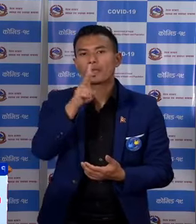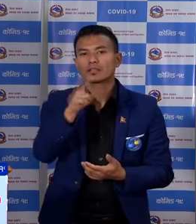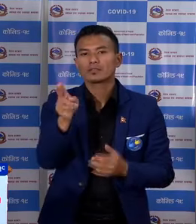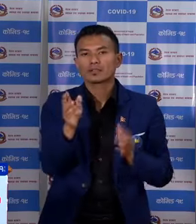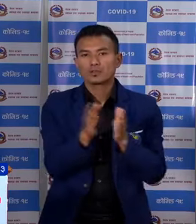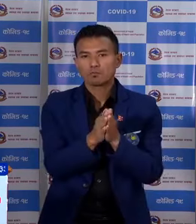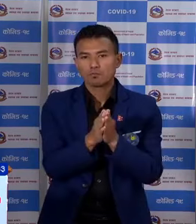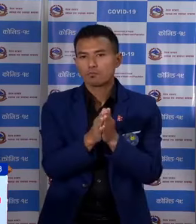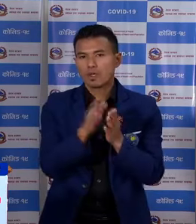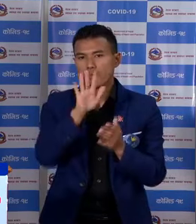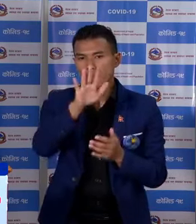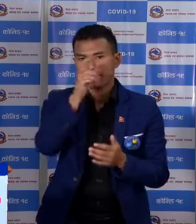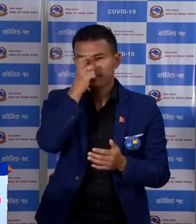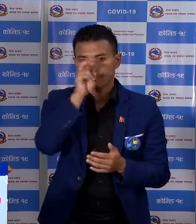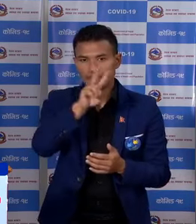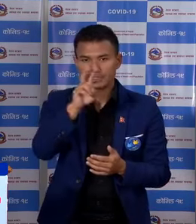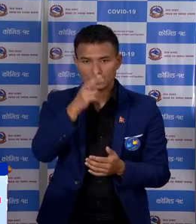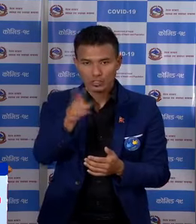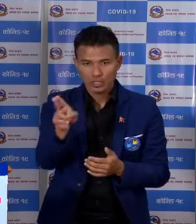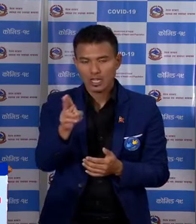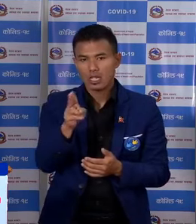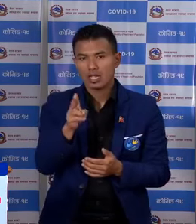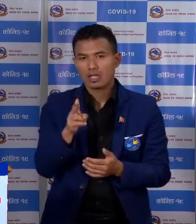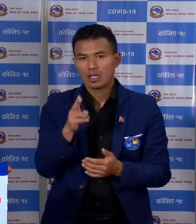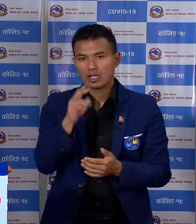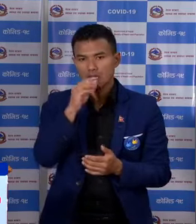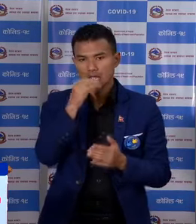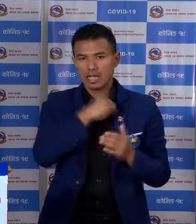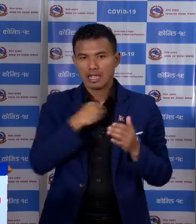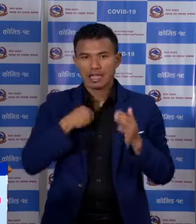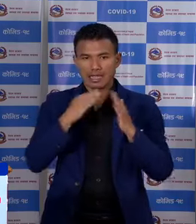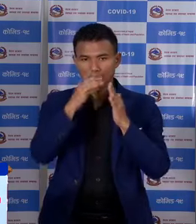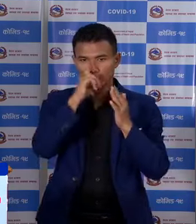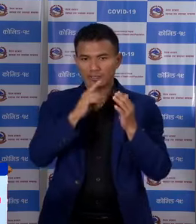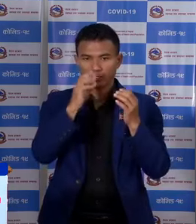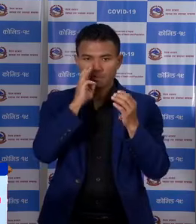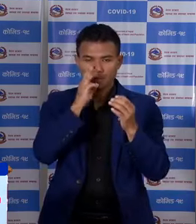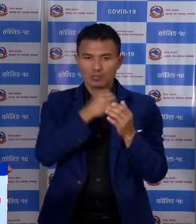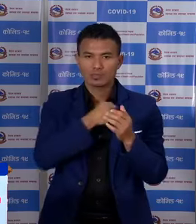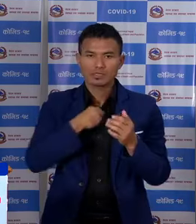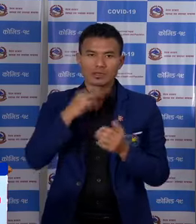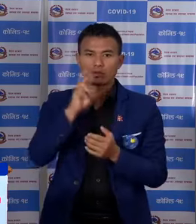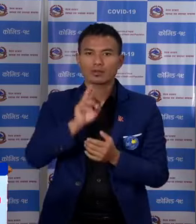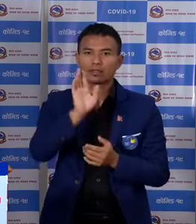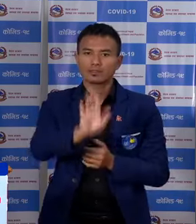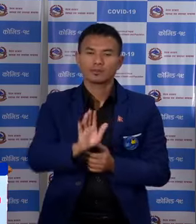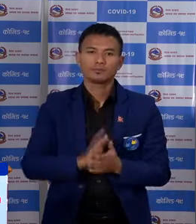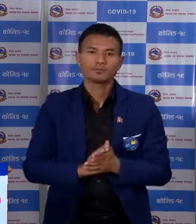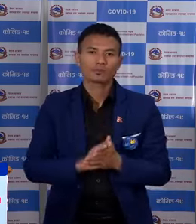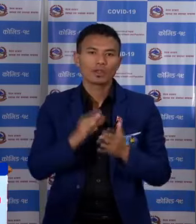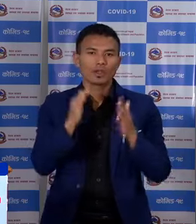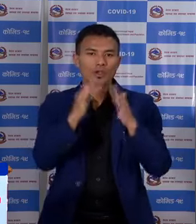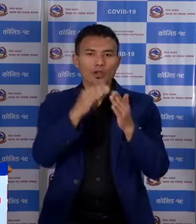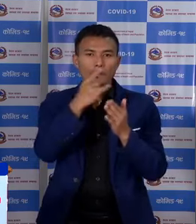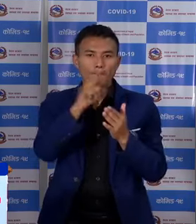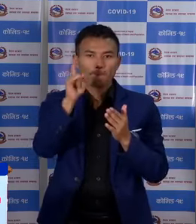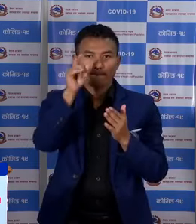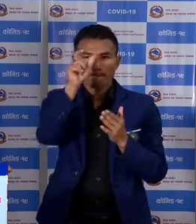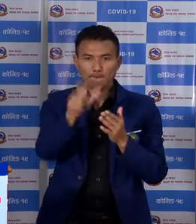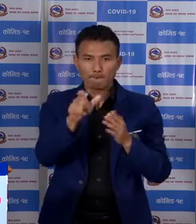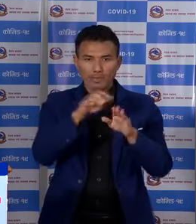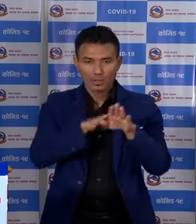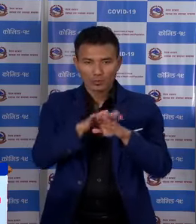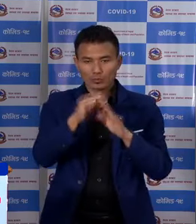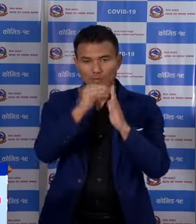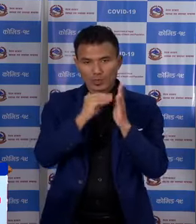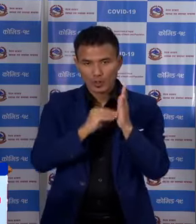जाना गरी कूल 522 जाना आई सोलेशन मां उपचार मां रहनू भयको छाँ डिस्चाज भयका बेक्ती हरुको